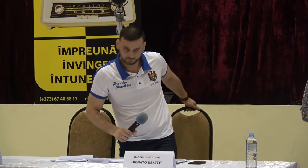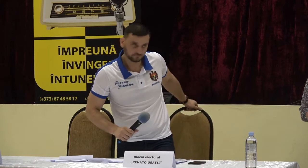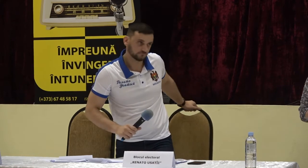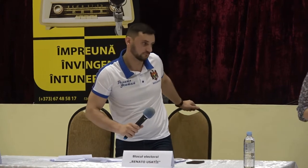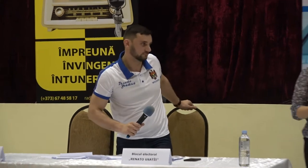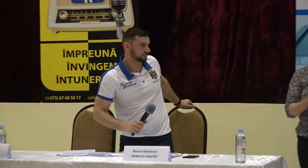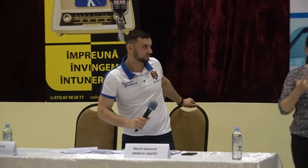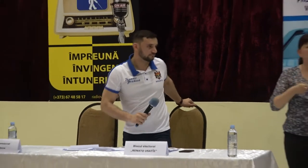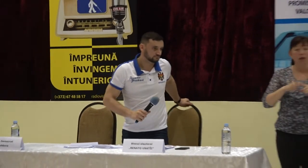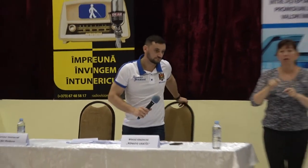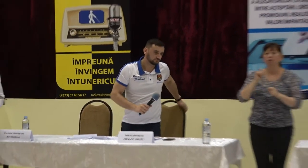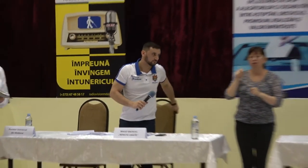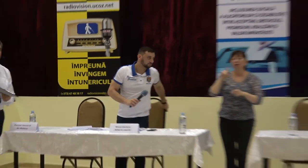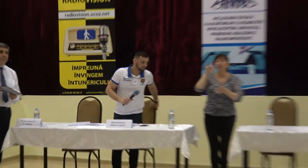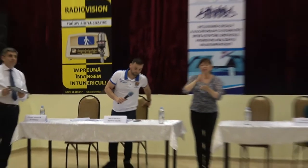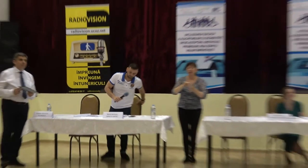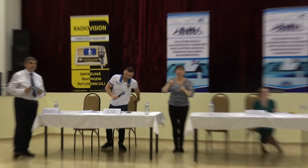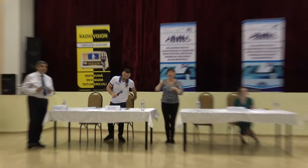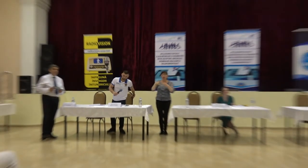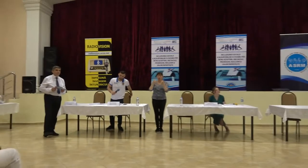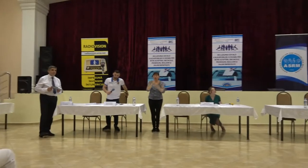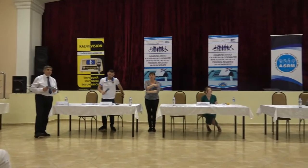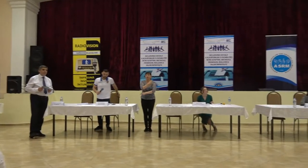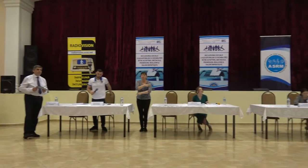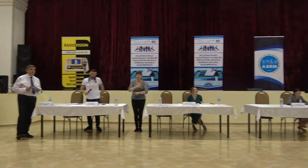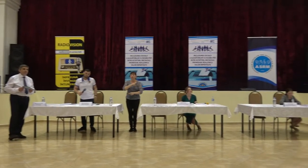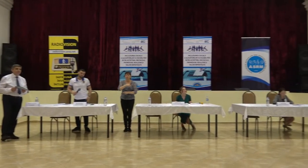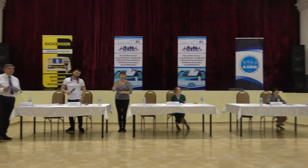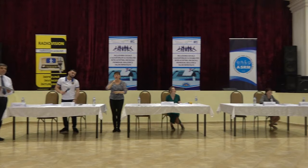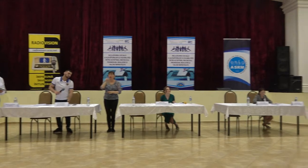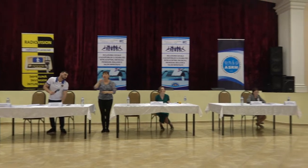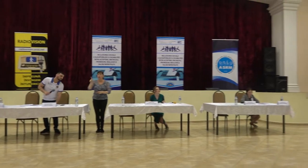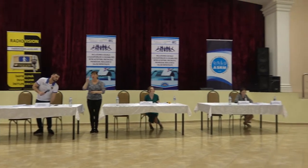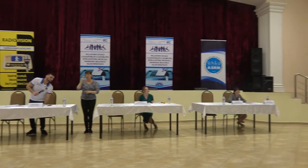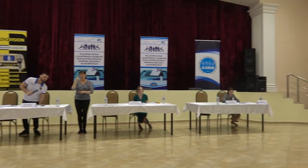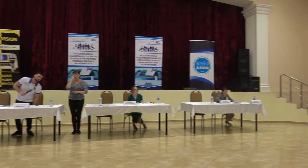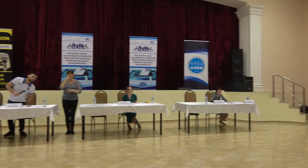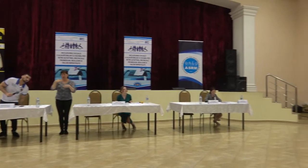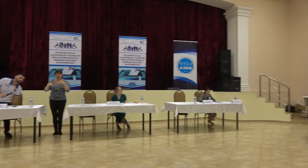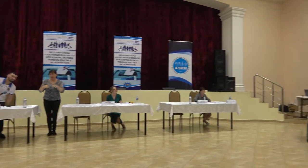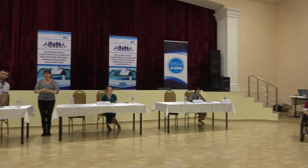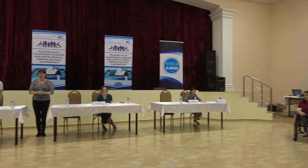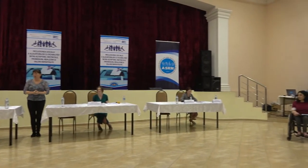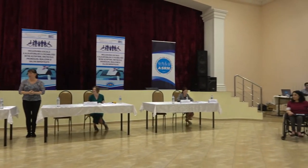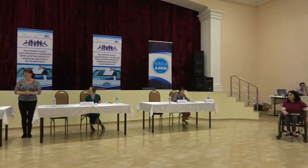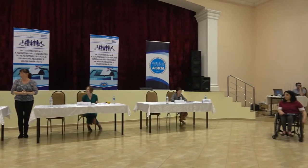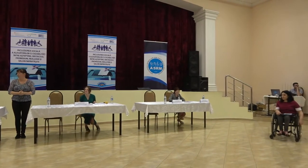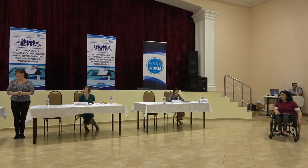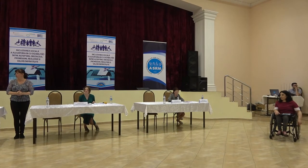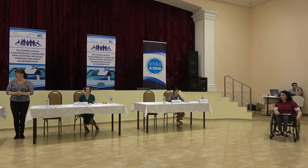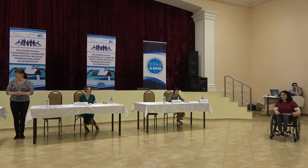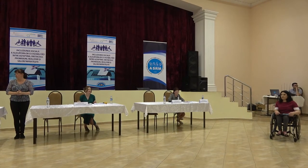adresată de către Centrul de Reabilitare Medico-Socială pentru persoanele cu vederea slabă, low vision.